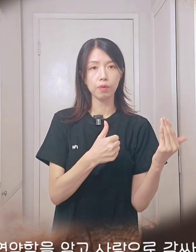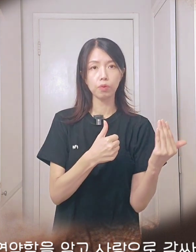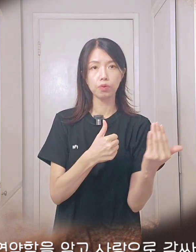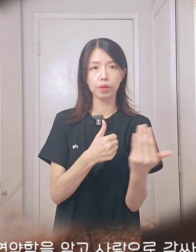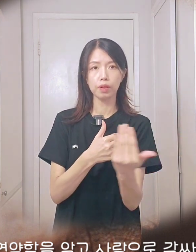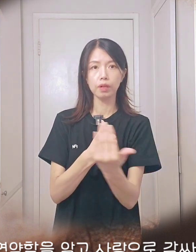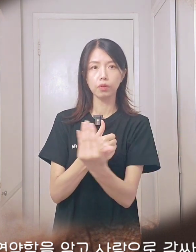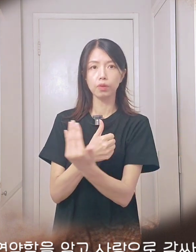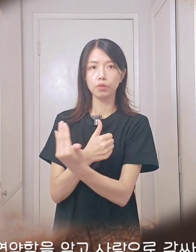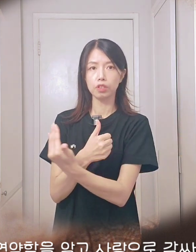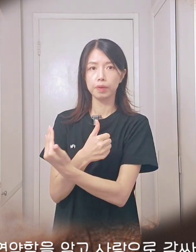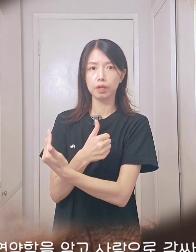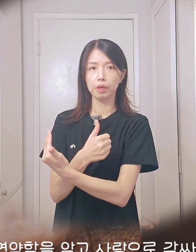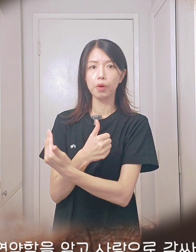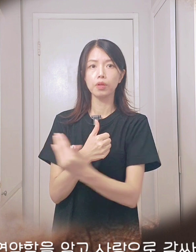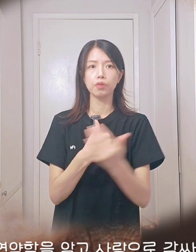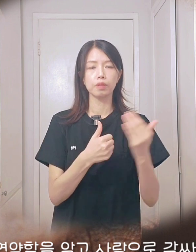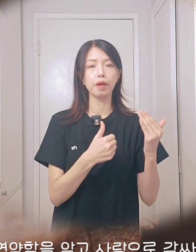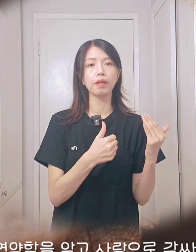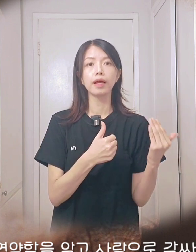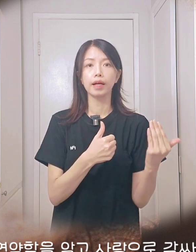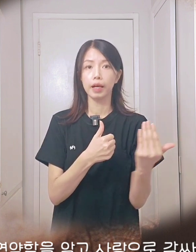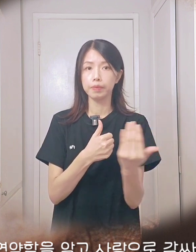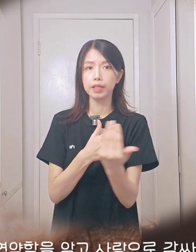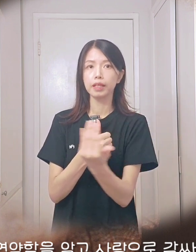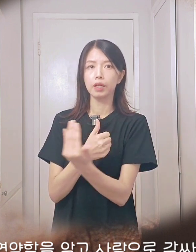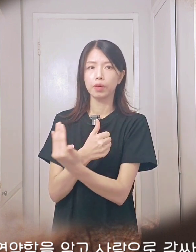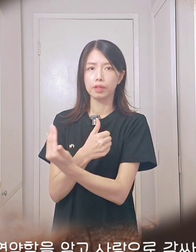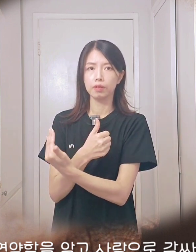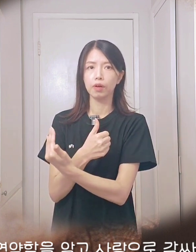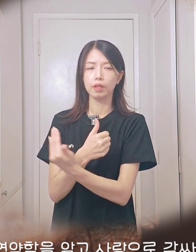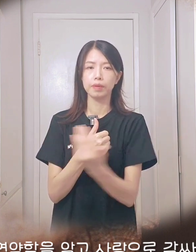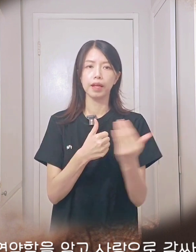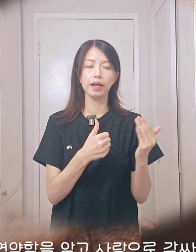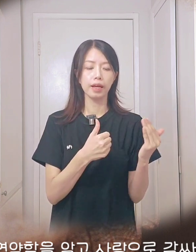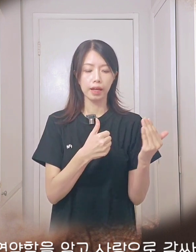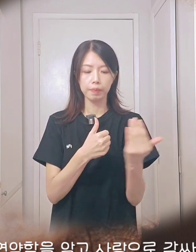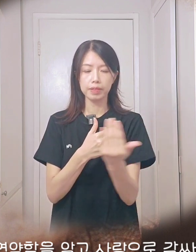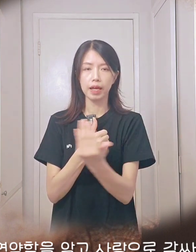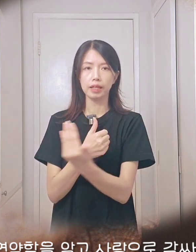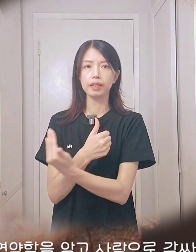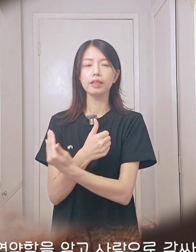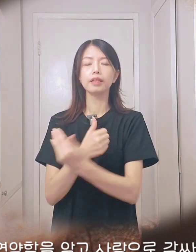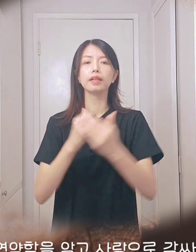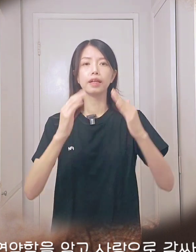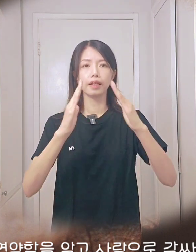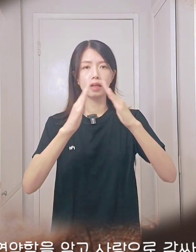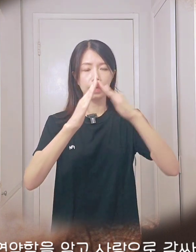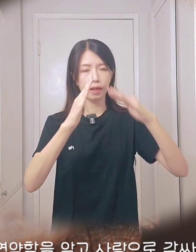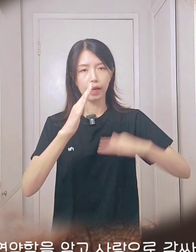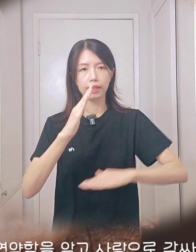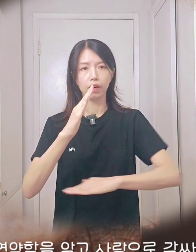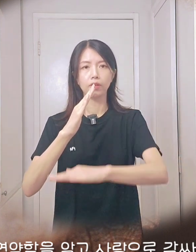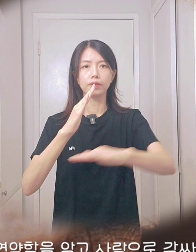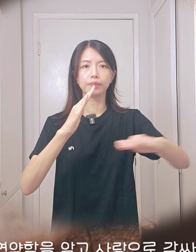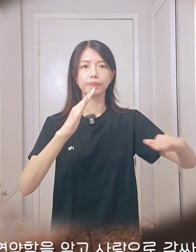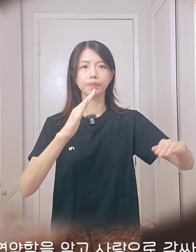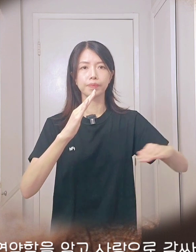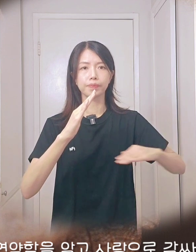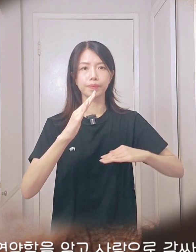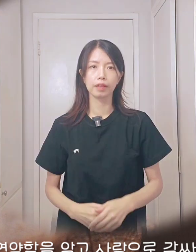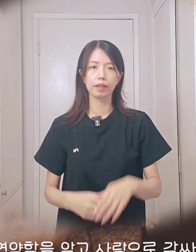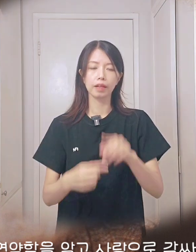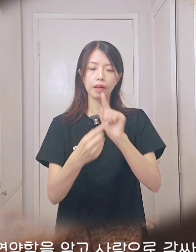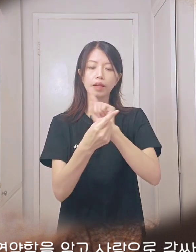이 왼손 주위를 둘러주시면서 이렇게 표현해 주시면 감싸다라고 하는 뜻의 수어가 됩니다. 감싸는 가정.